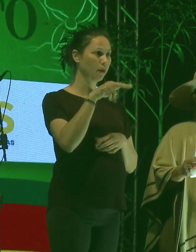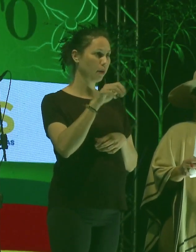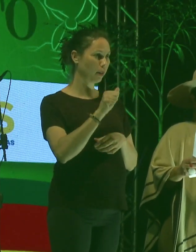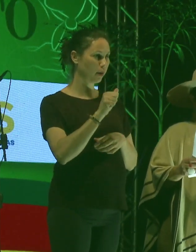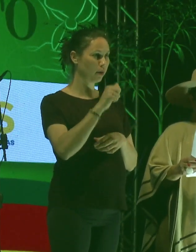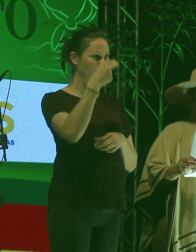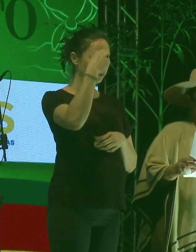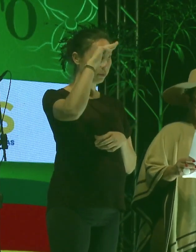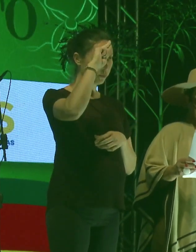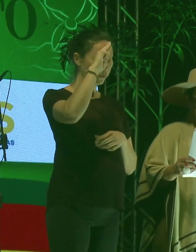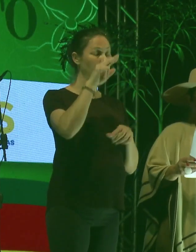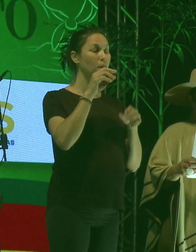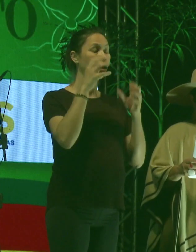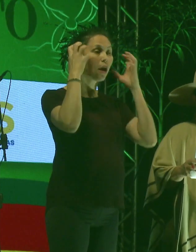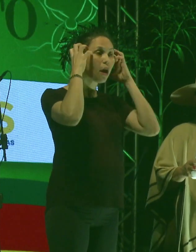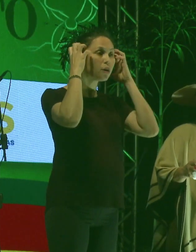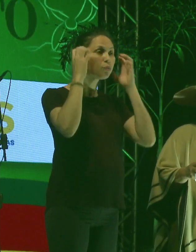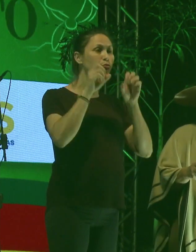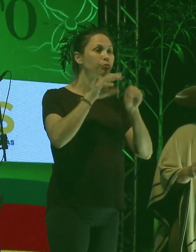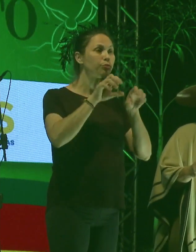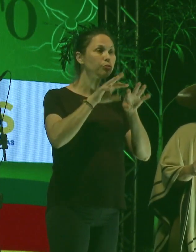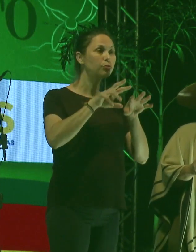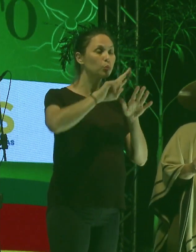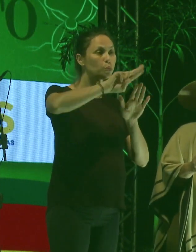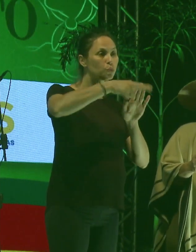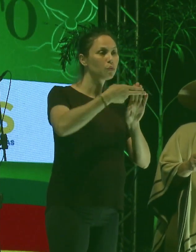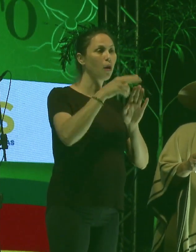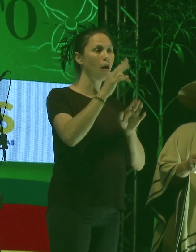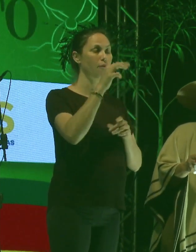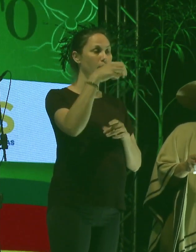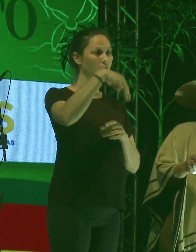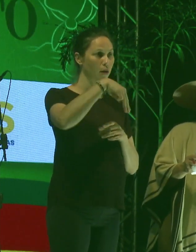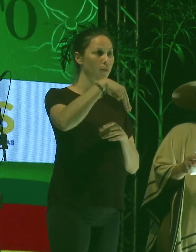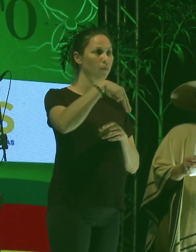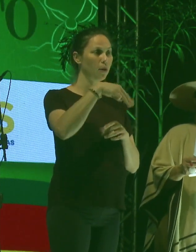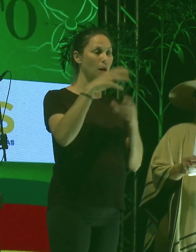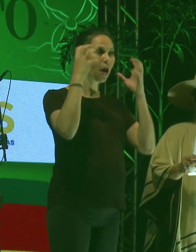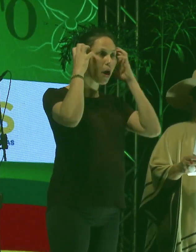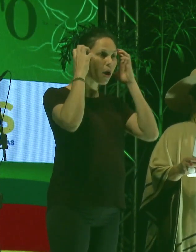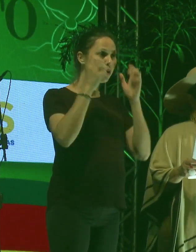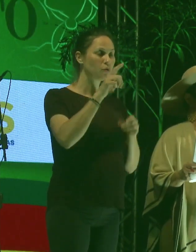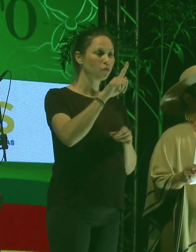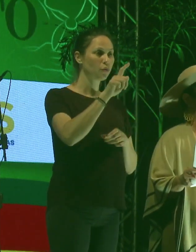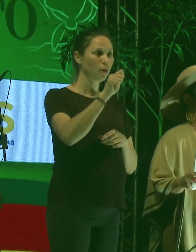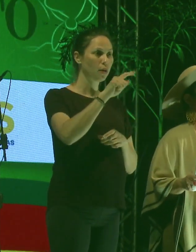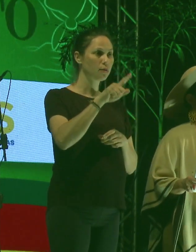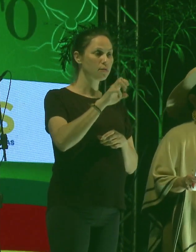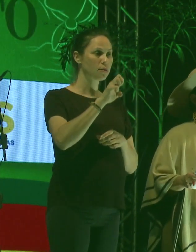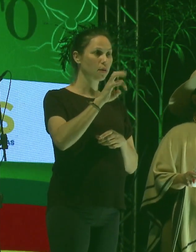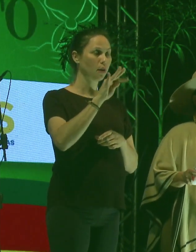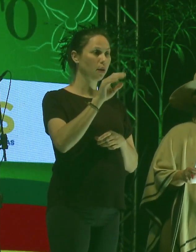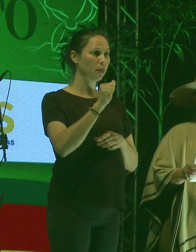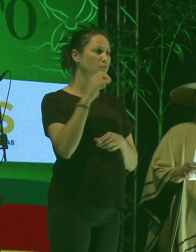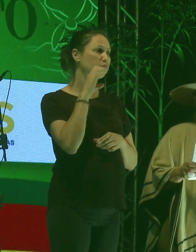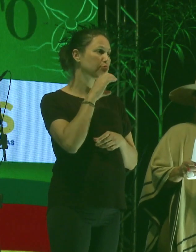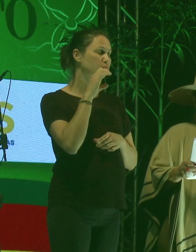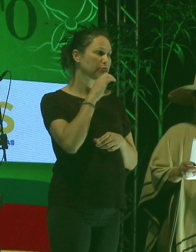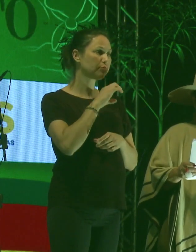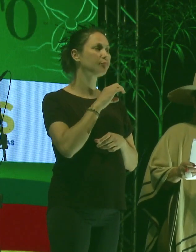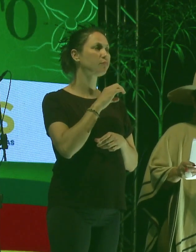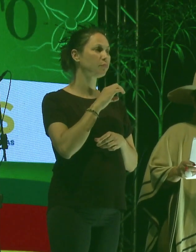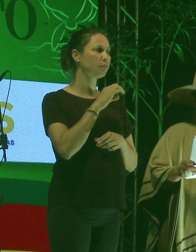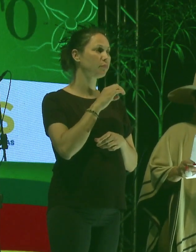Rádio Educativa Unijuí FM. Rádio Gazeta 100.3 FM, Carazinho.